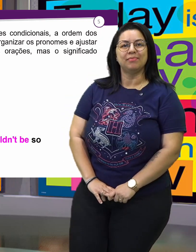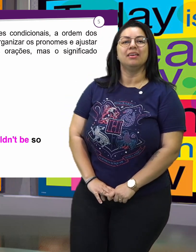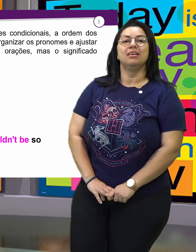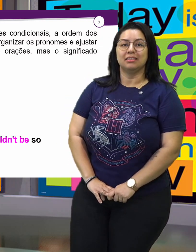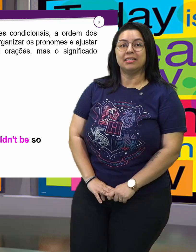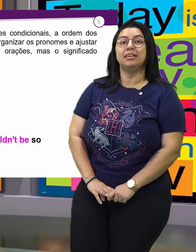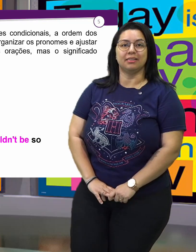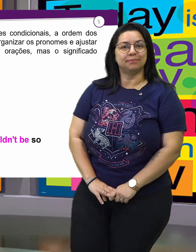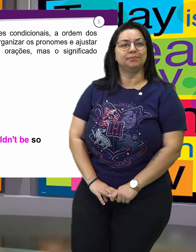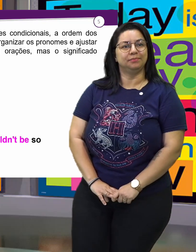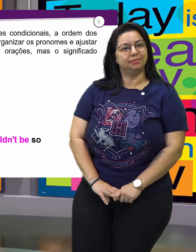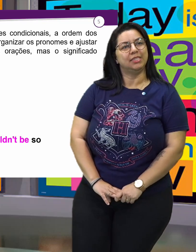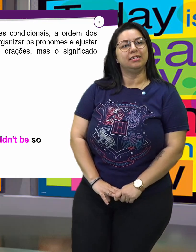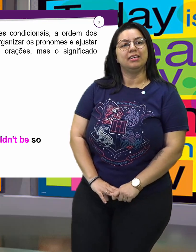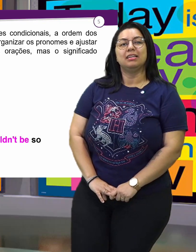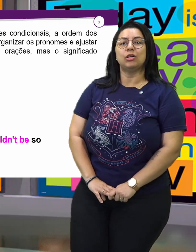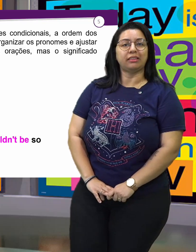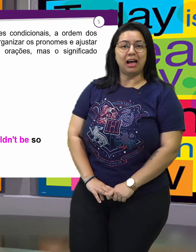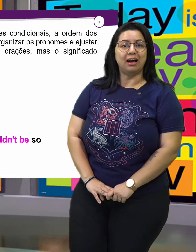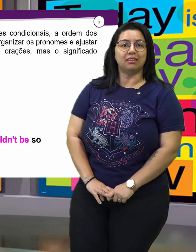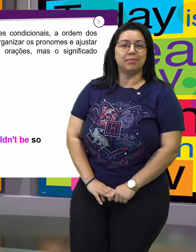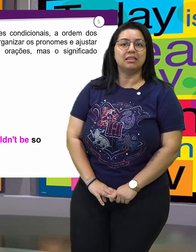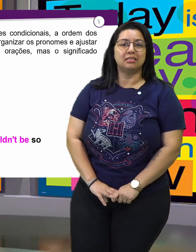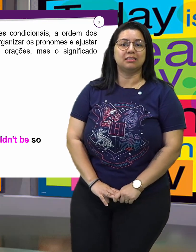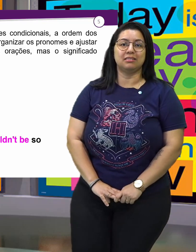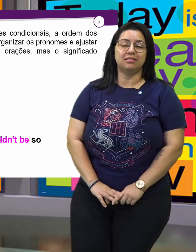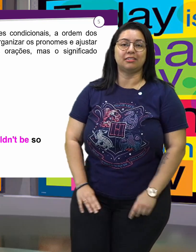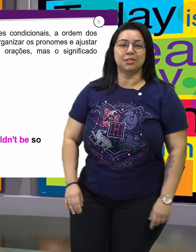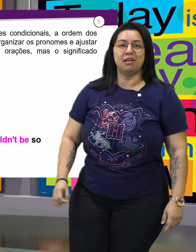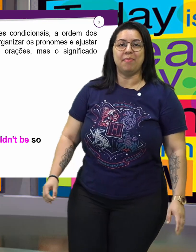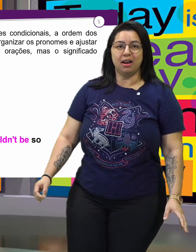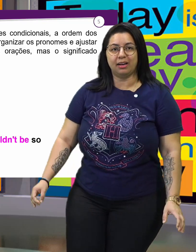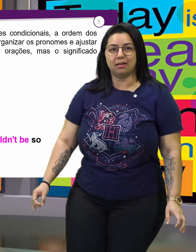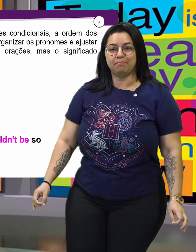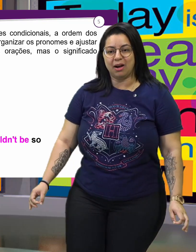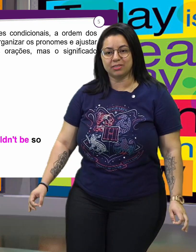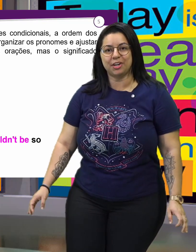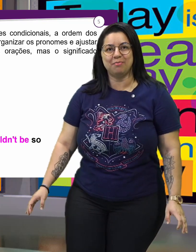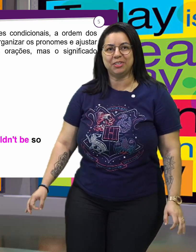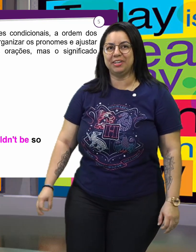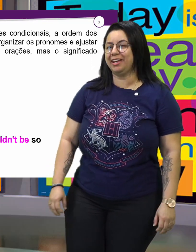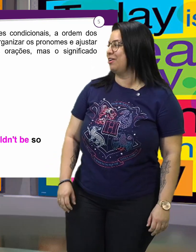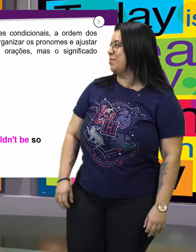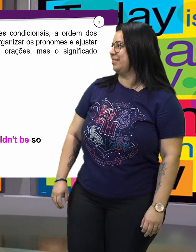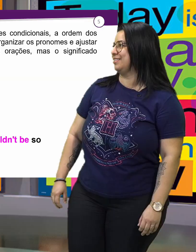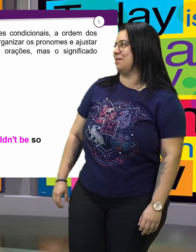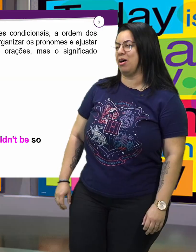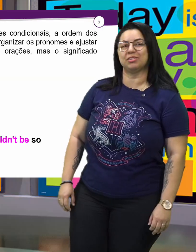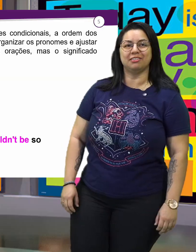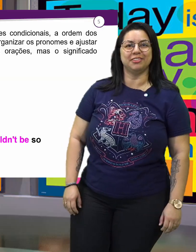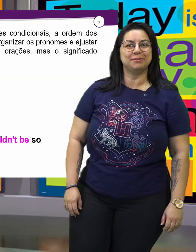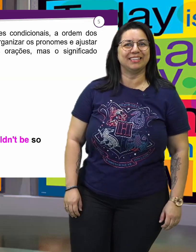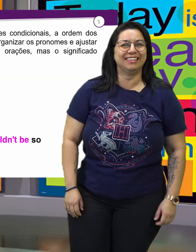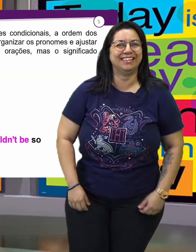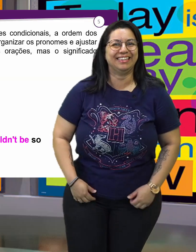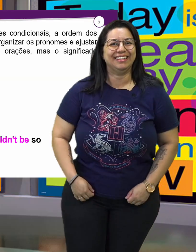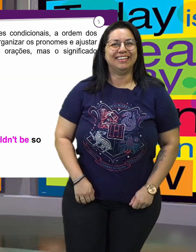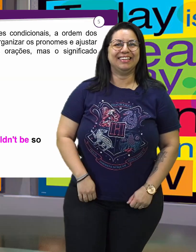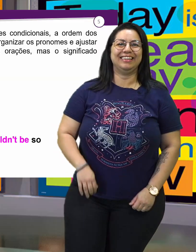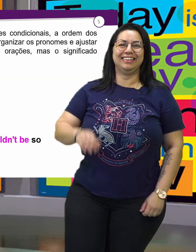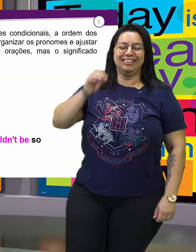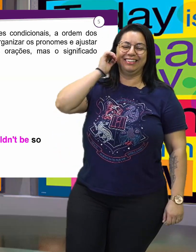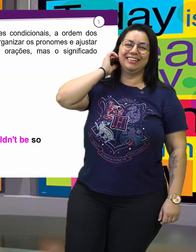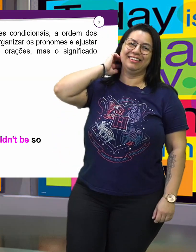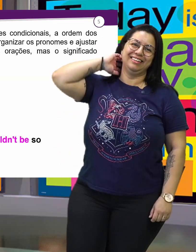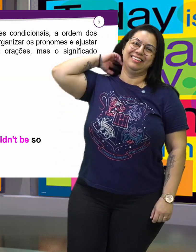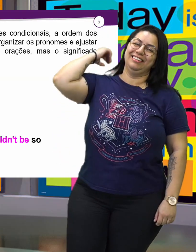de escrita. Sim. Falando, ninguém vai notar, mas, obviamente. É que você não vai parar aquela pausa. Mas, geralmente ninguém obedece a pausa da vírgula. Não. Para